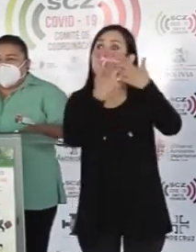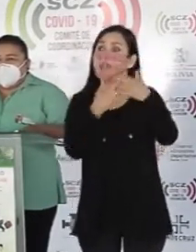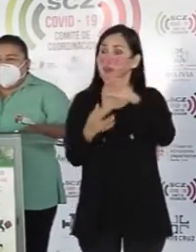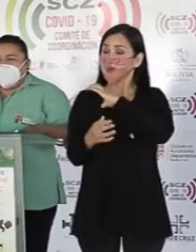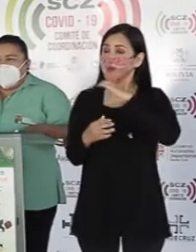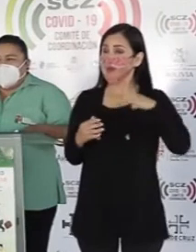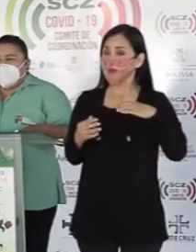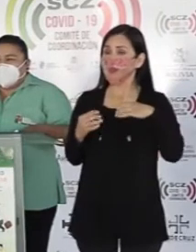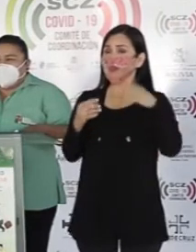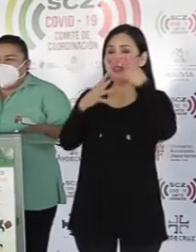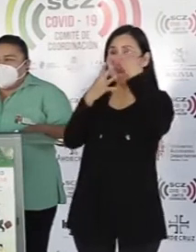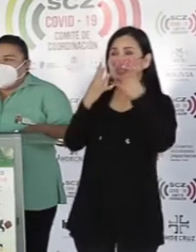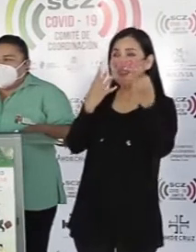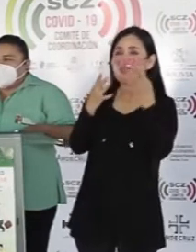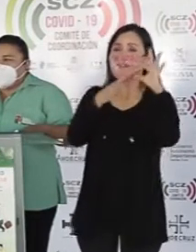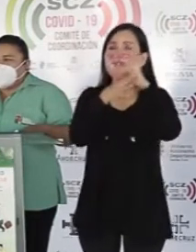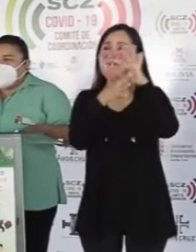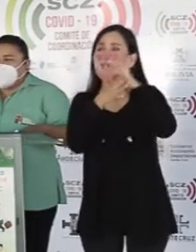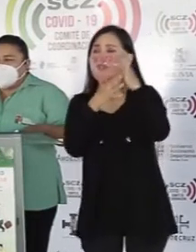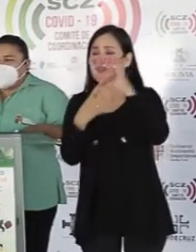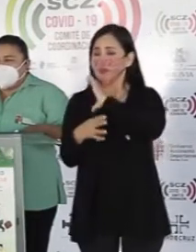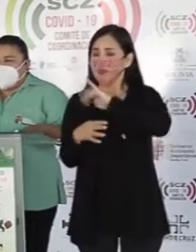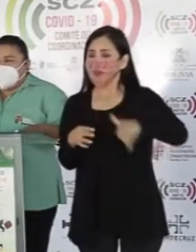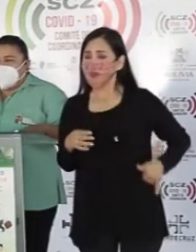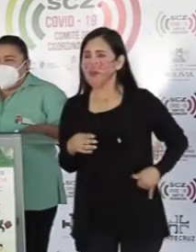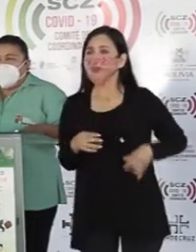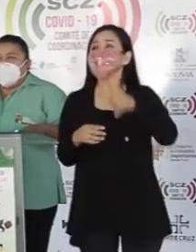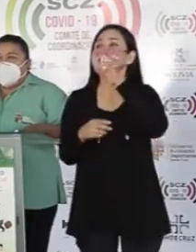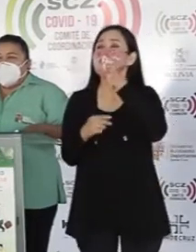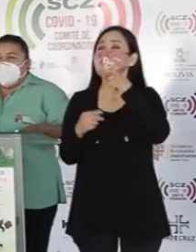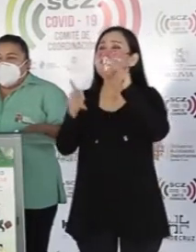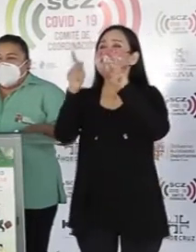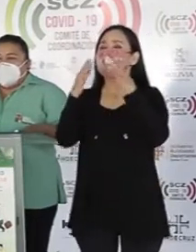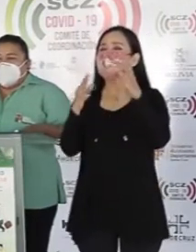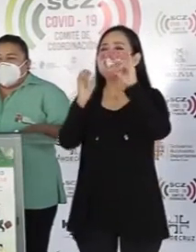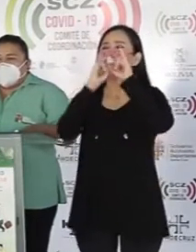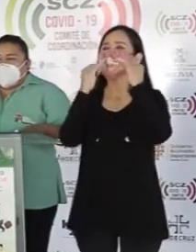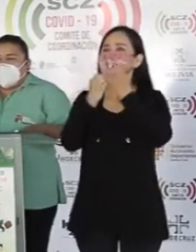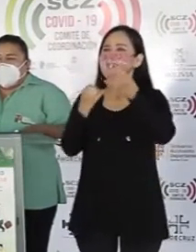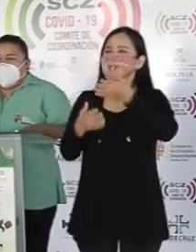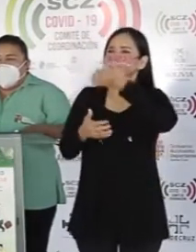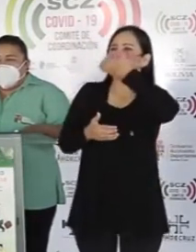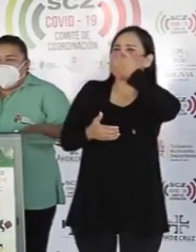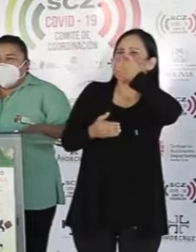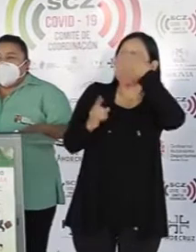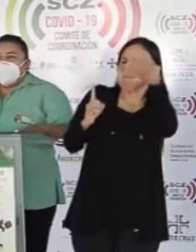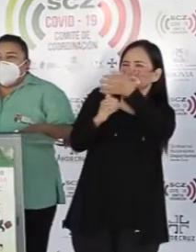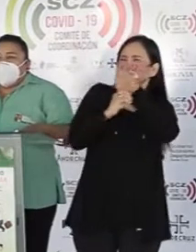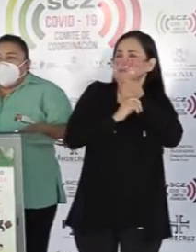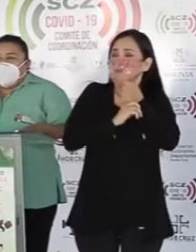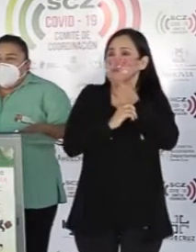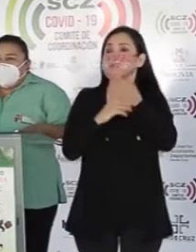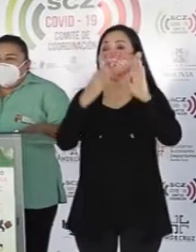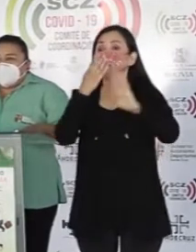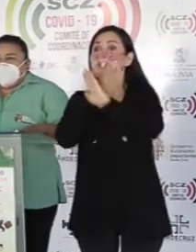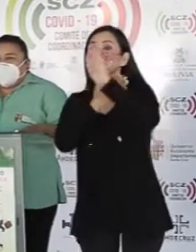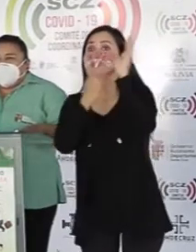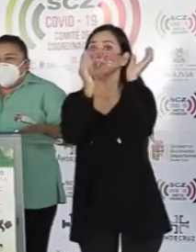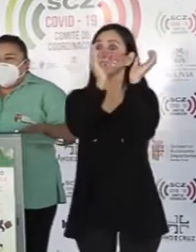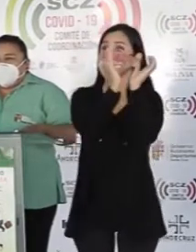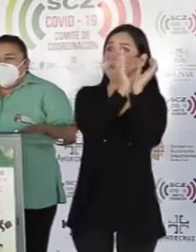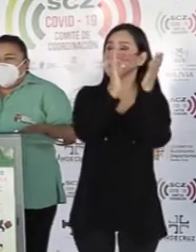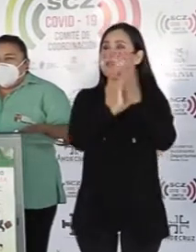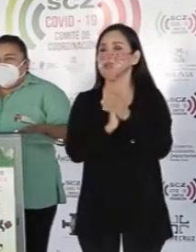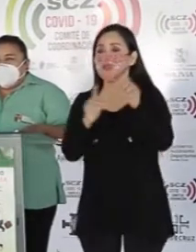Comité Sectorial Funcional del Consejo de Trata y Tráfico, la Defensoría del Pueblo, el